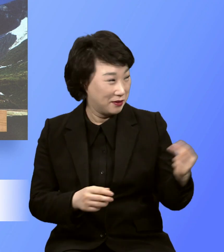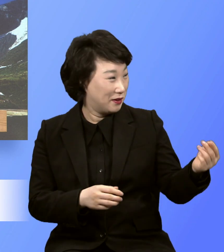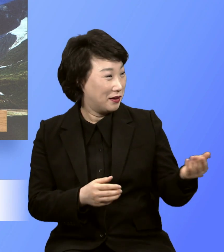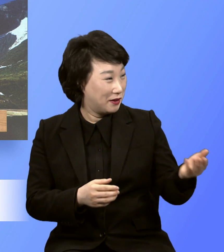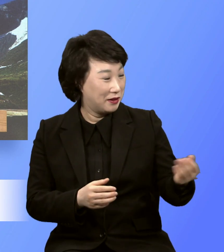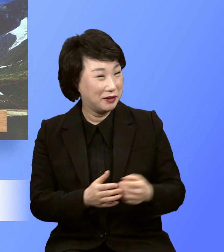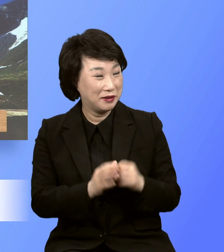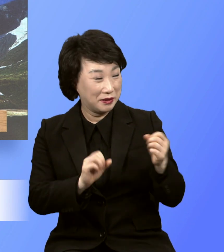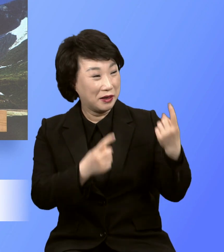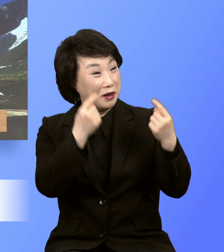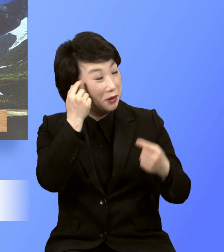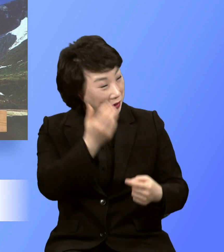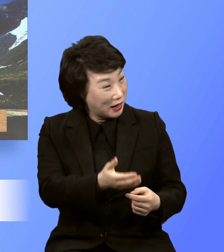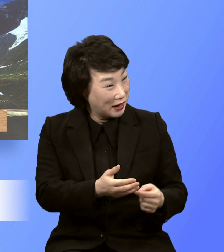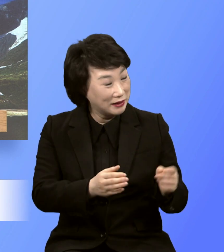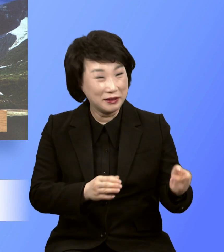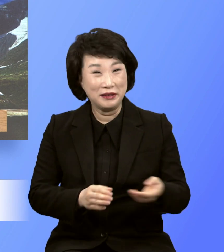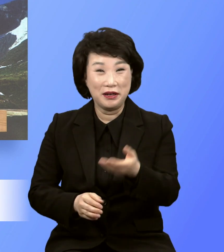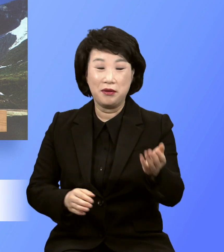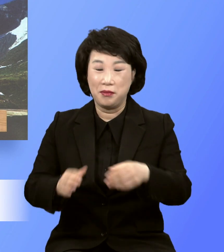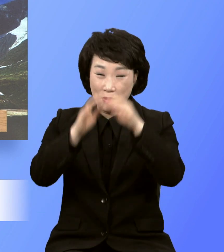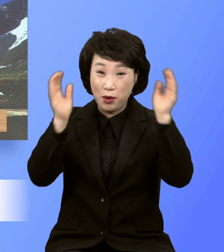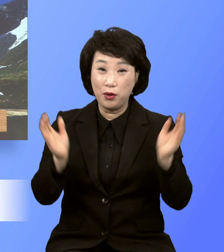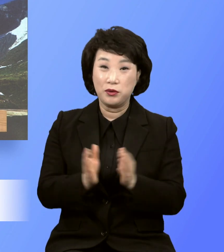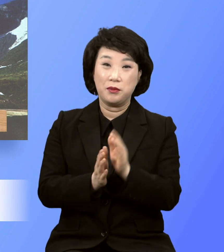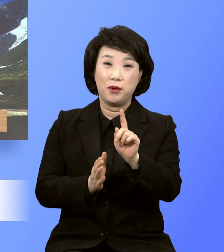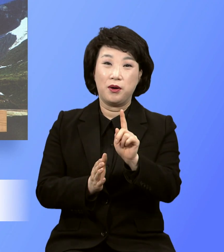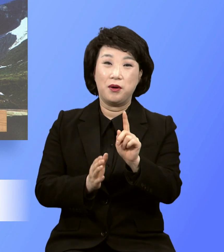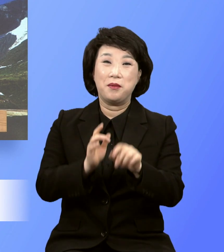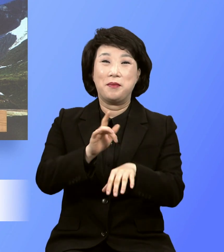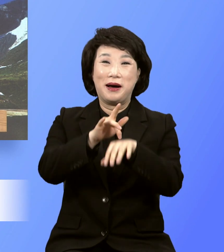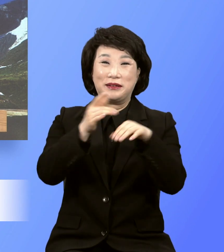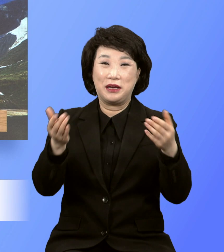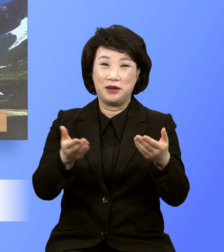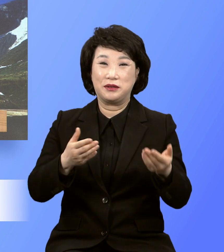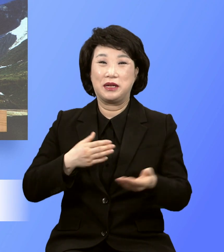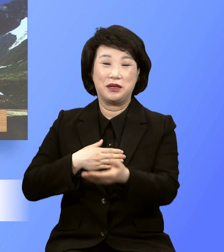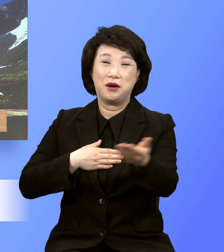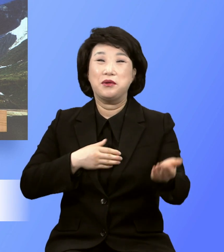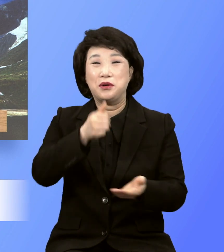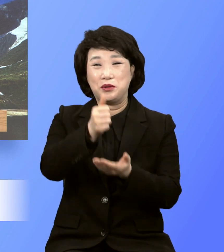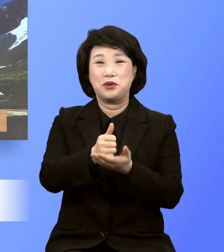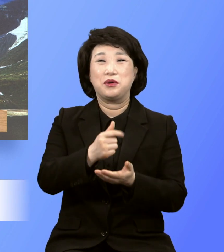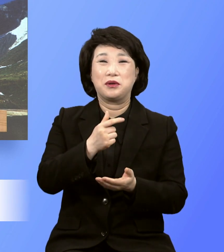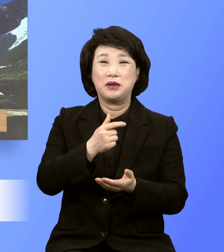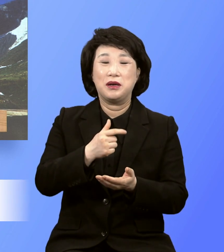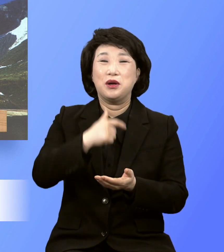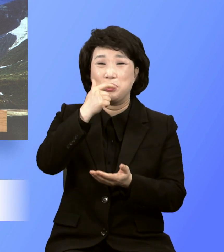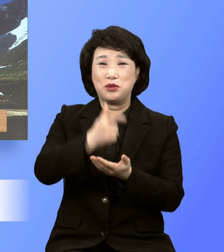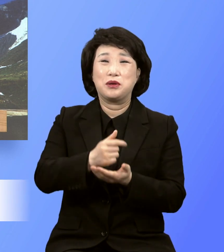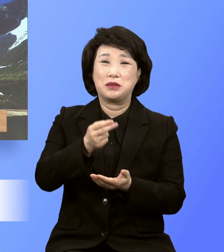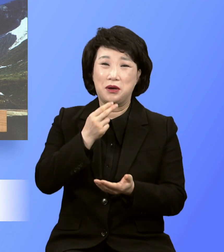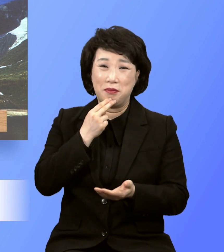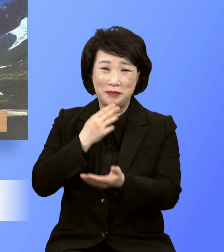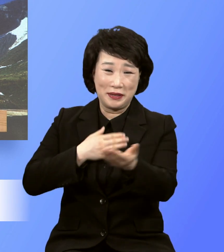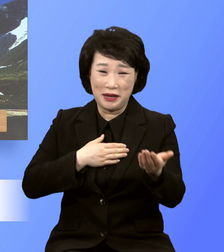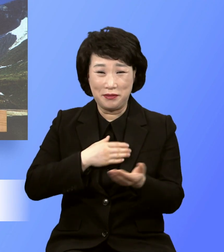이게 다 뭐냐? 마귀 역사야. 여러분 속지 않는 여러분 되시기를